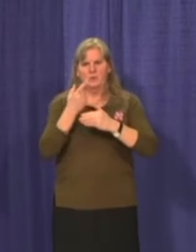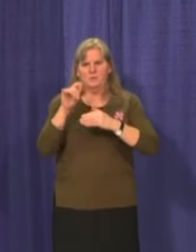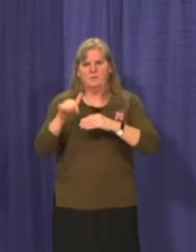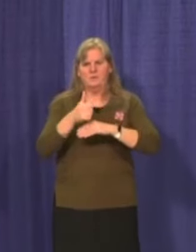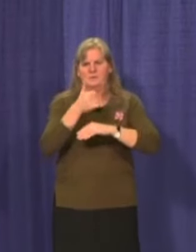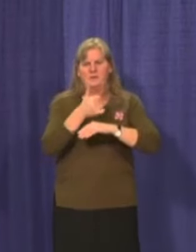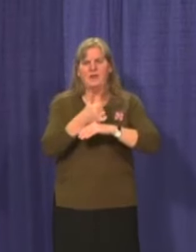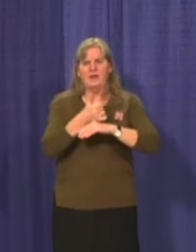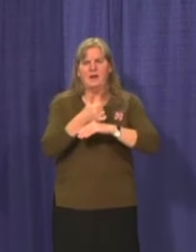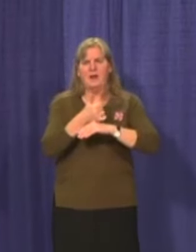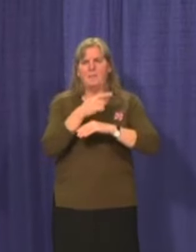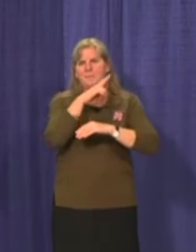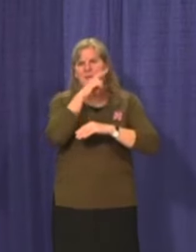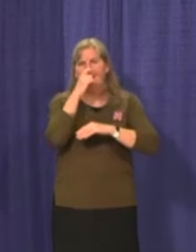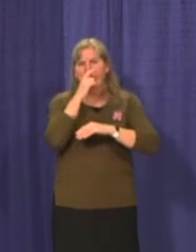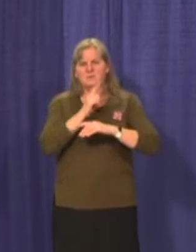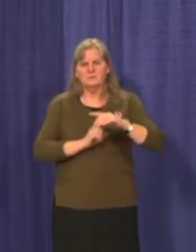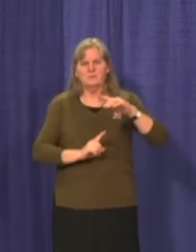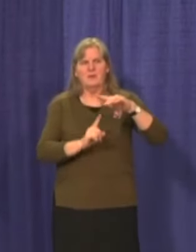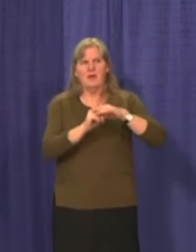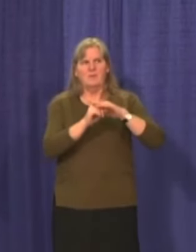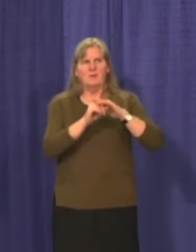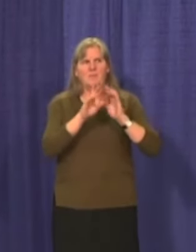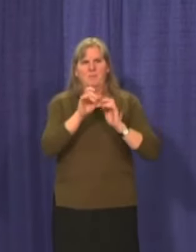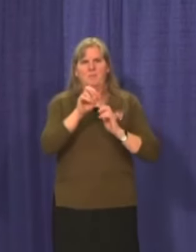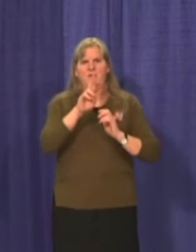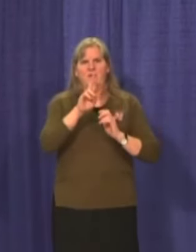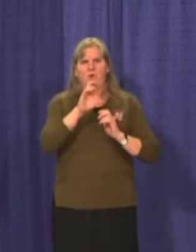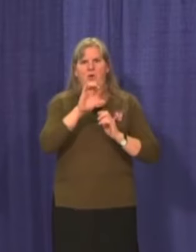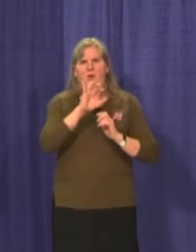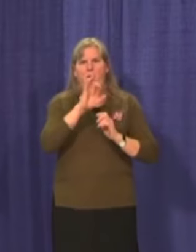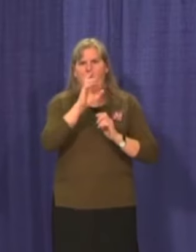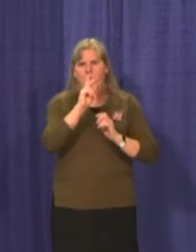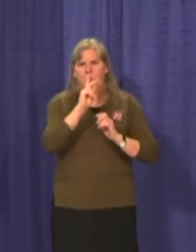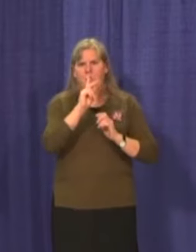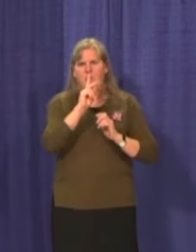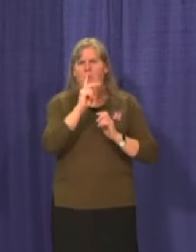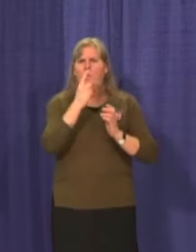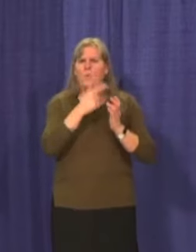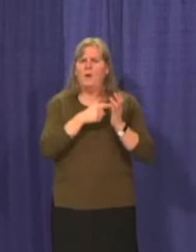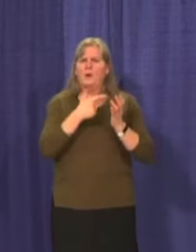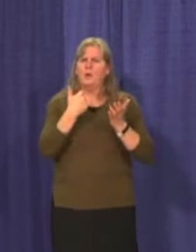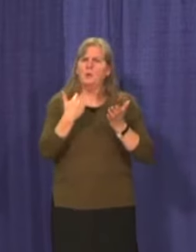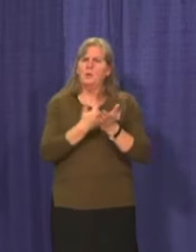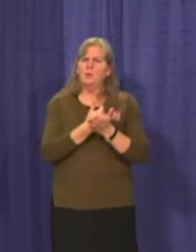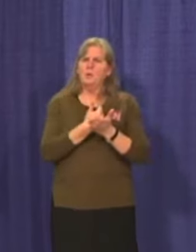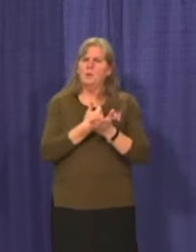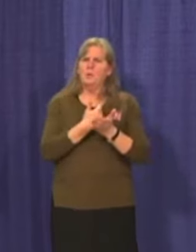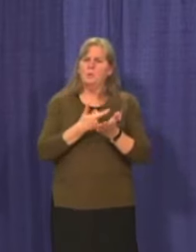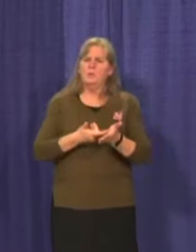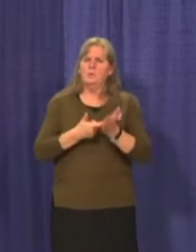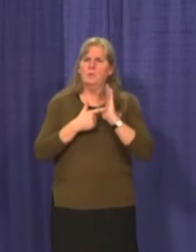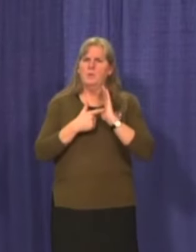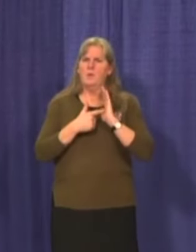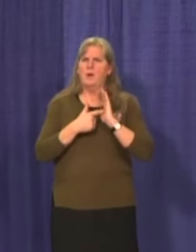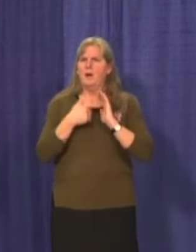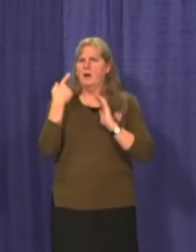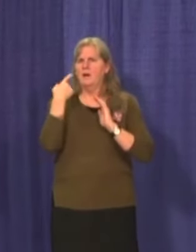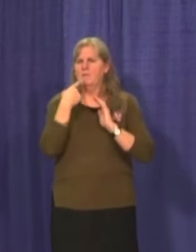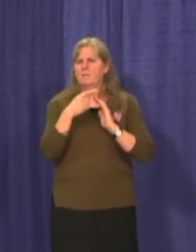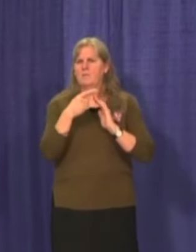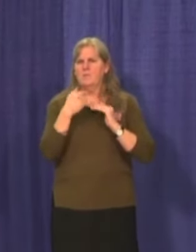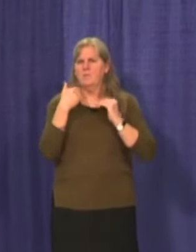that happened in Beaver Creek and what, uh, what, uh, new documents will be necessary to be able to get